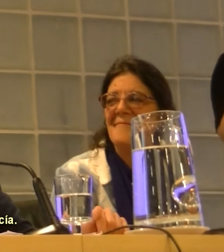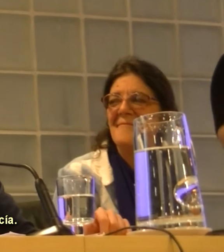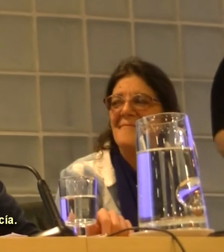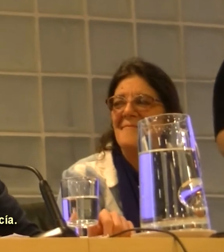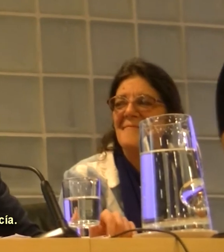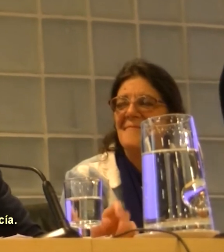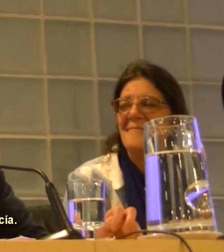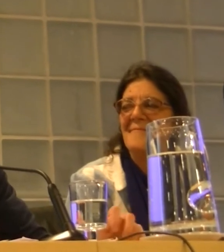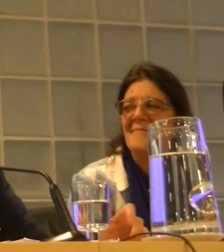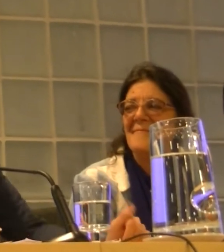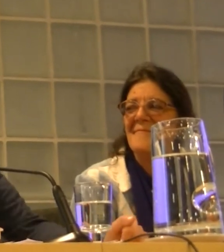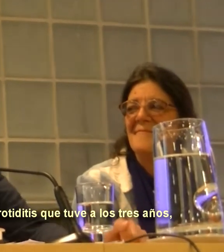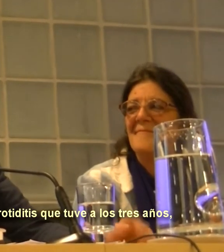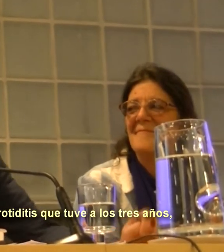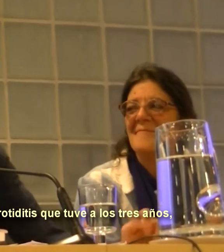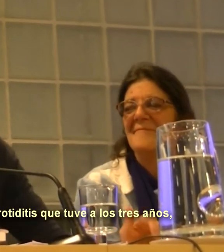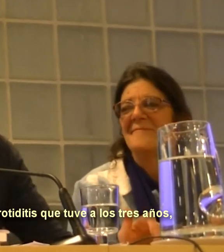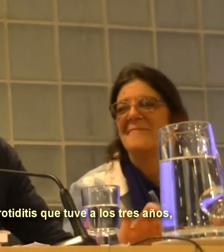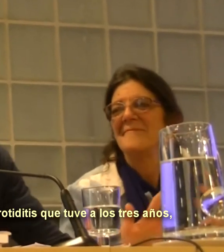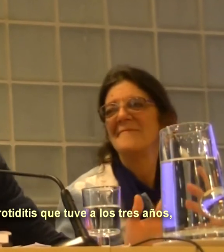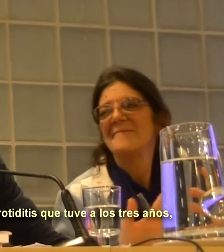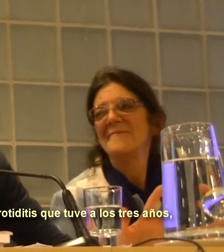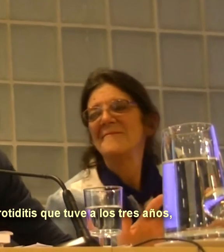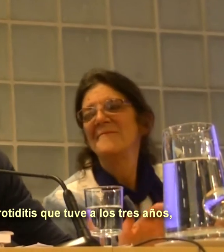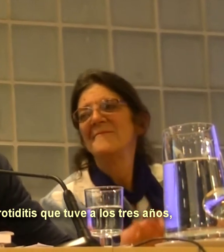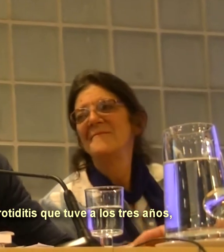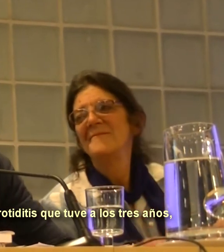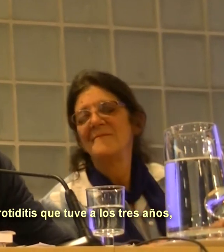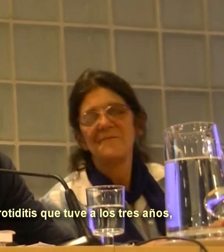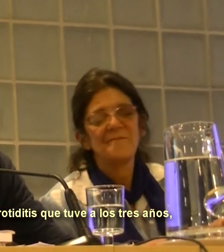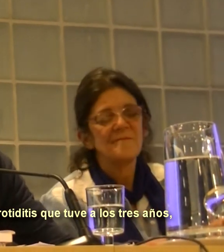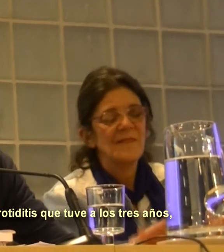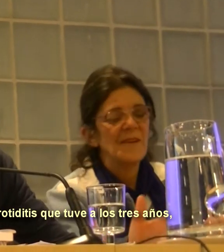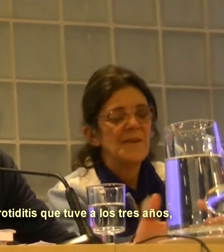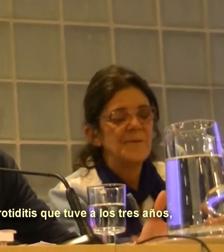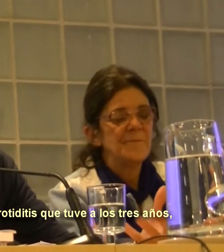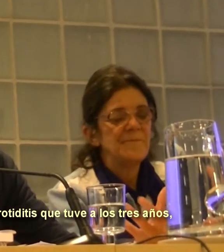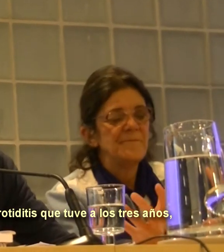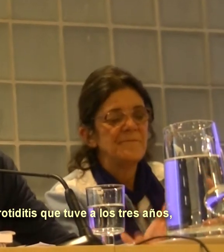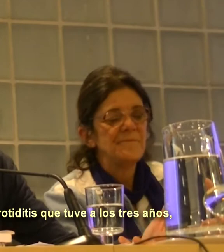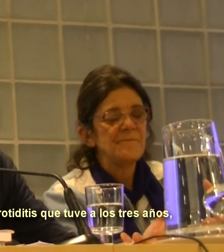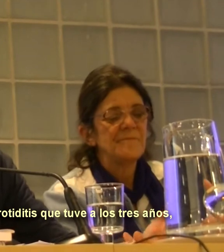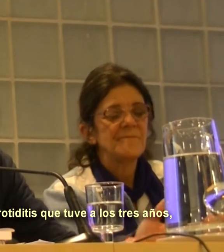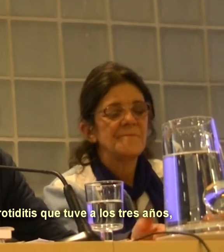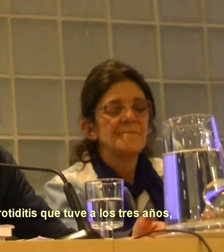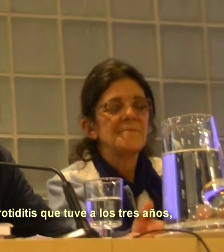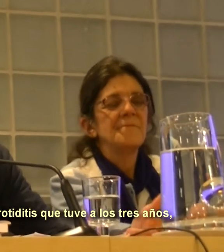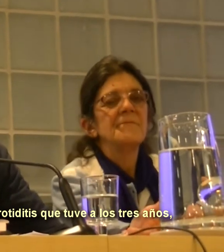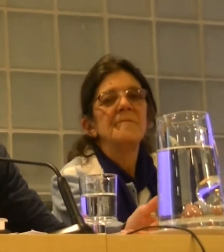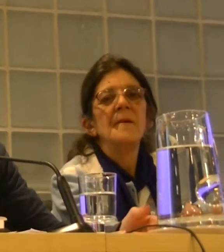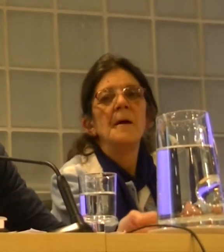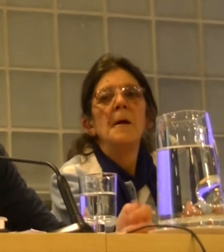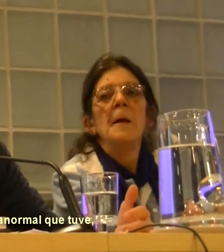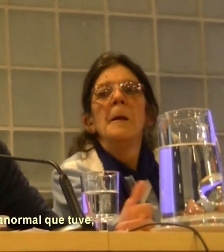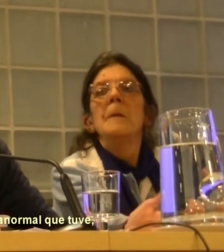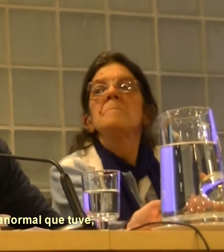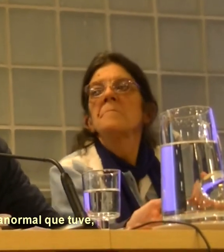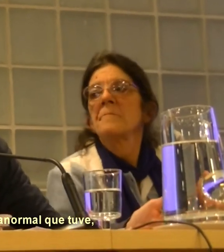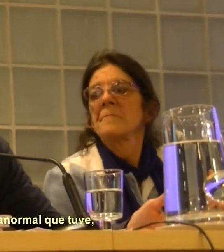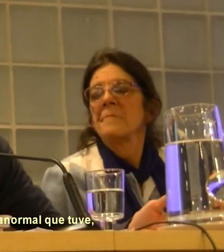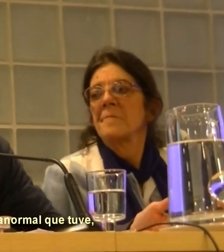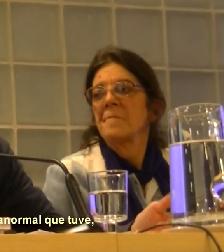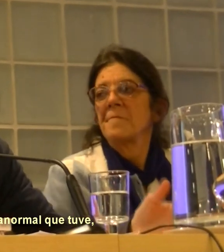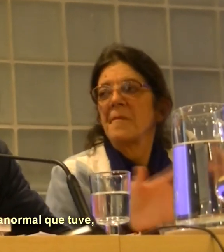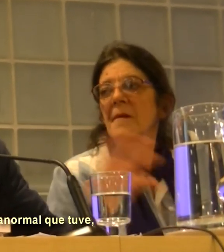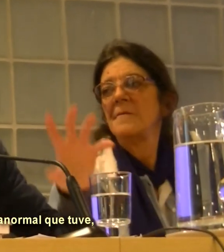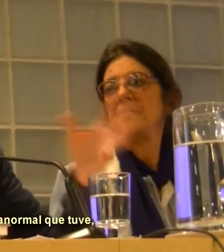lo conocía. Entonces, creemos que a causa de esa parotiditis que tuve a los 3 años y también de